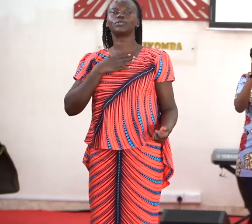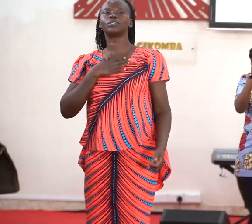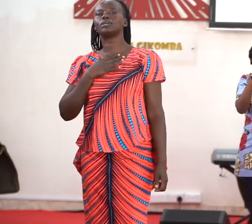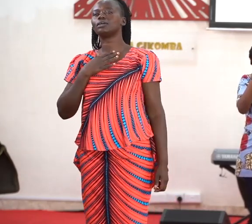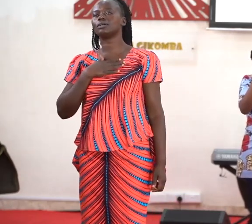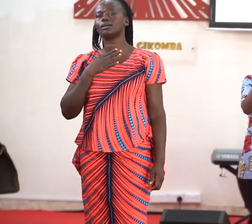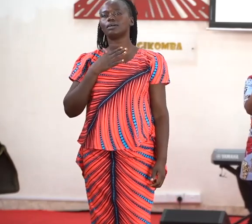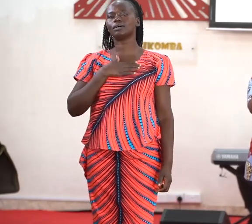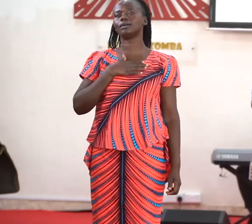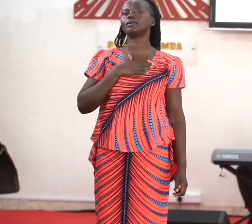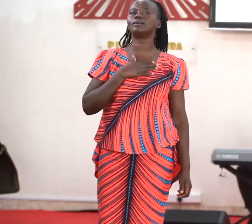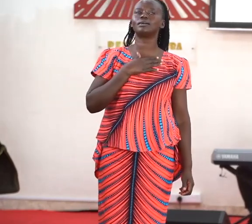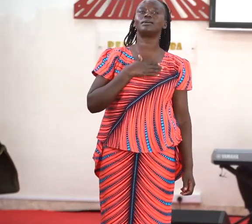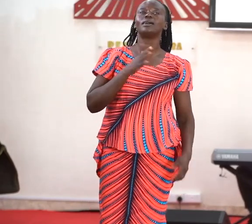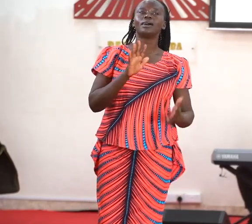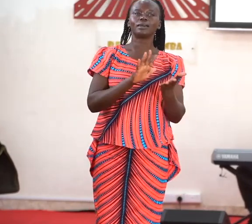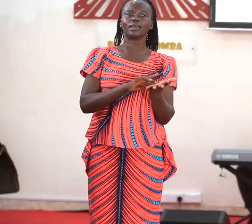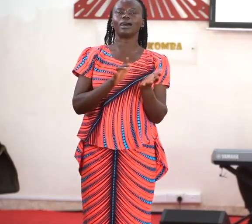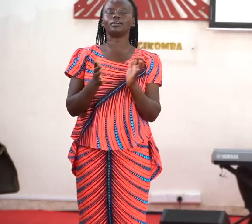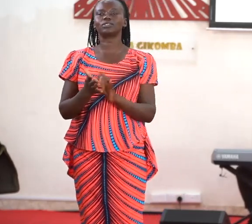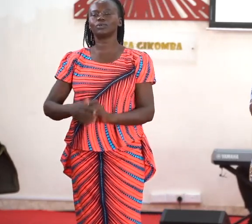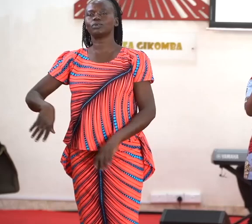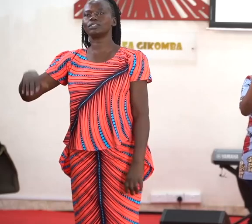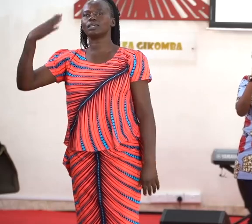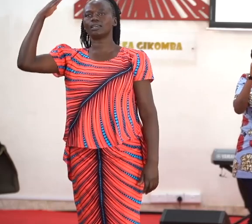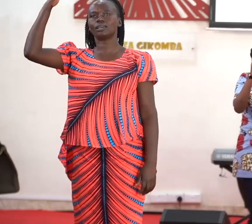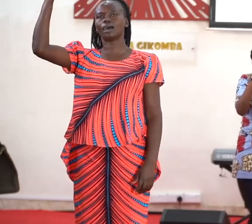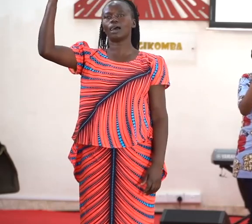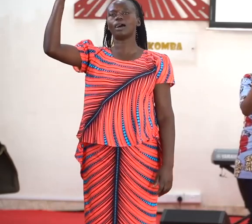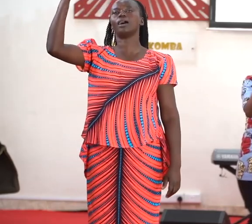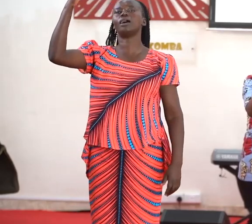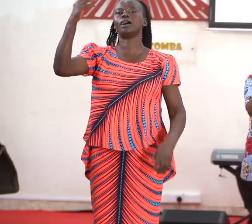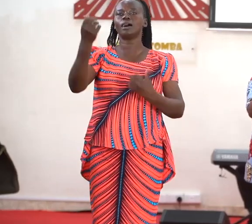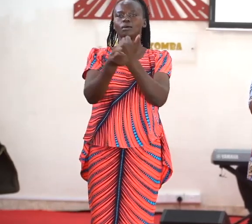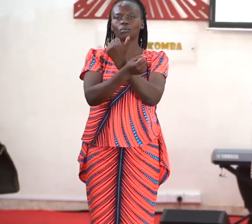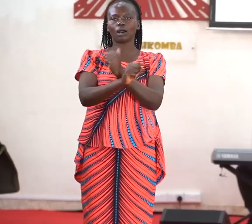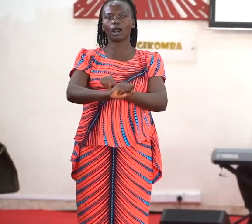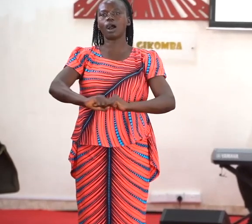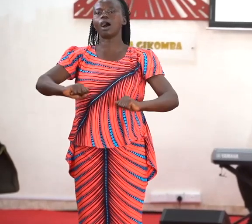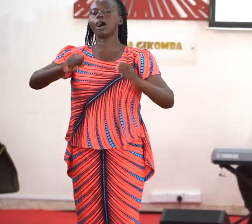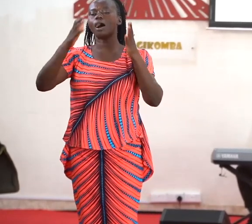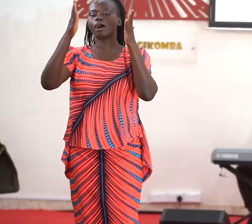yangu. Yesu ndiye, Yesu ndiye,